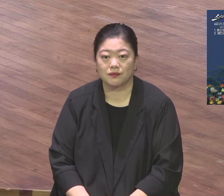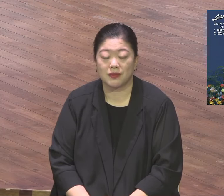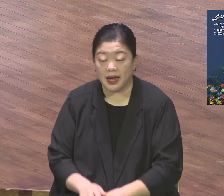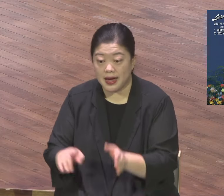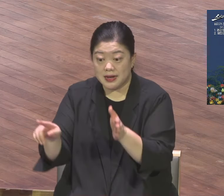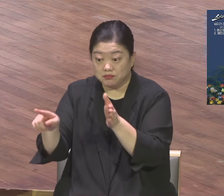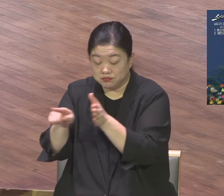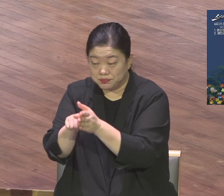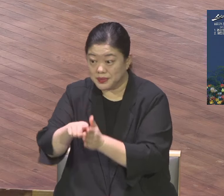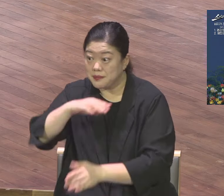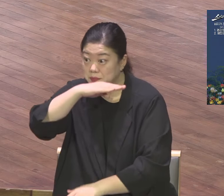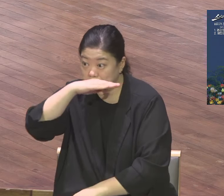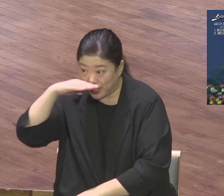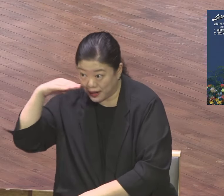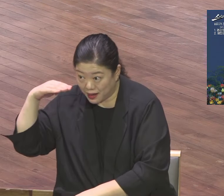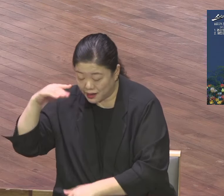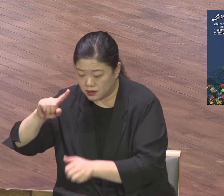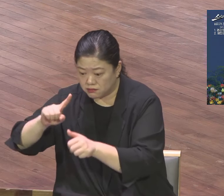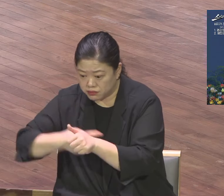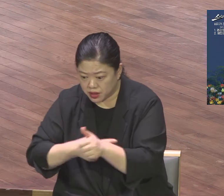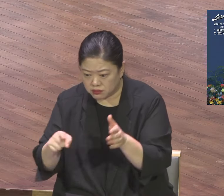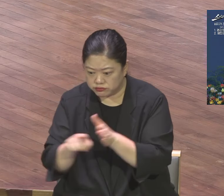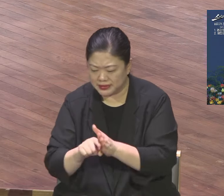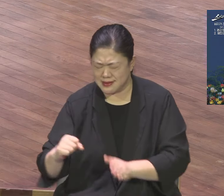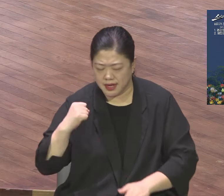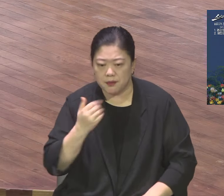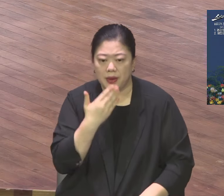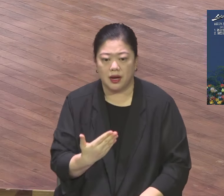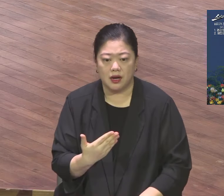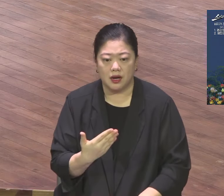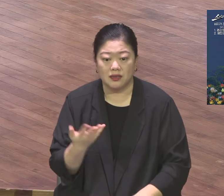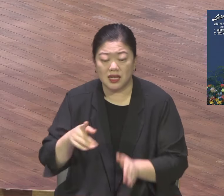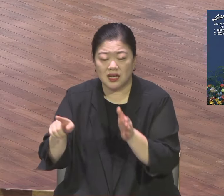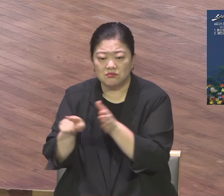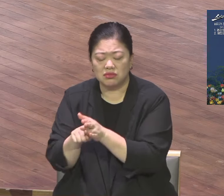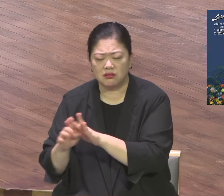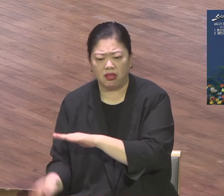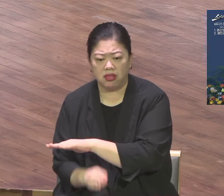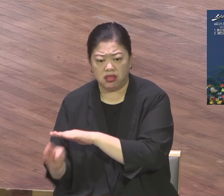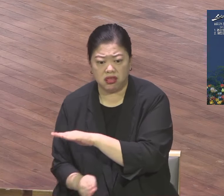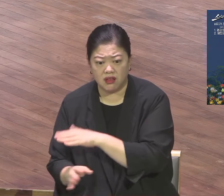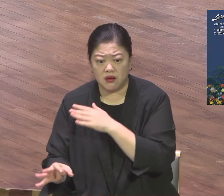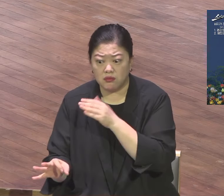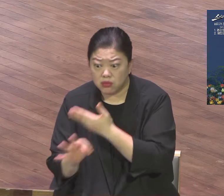온전한 믿음을 가진 사람, 정말 담난 사람, 정말 그리스도 결론한 사람,